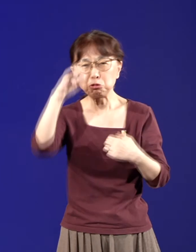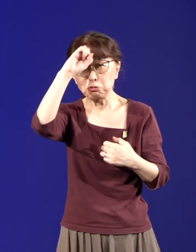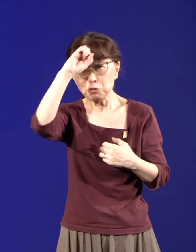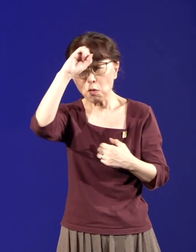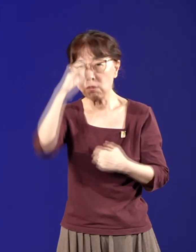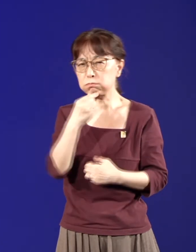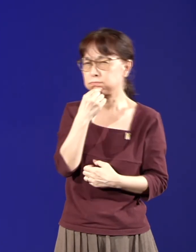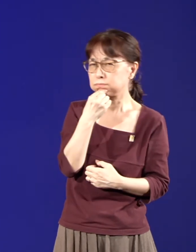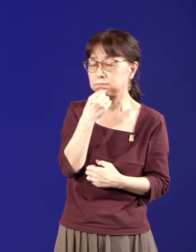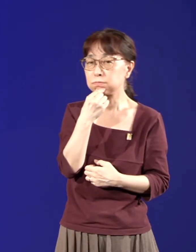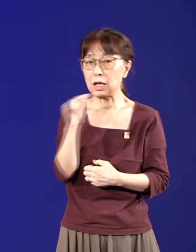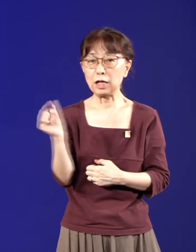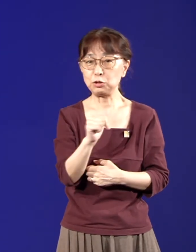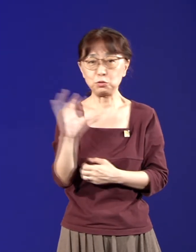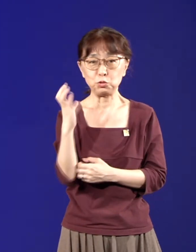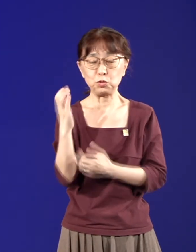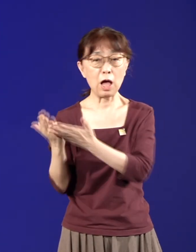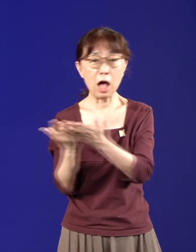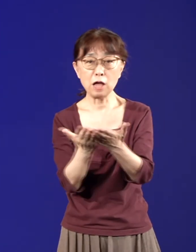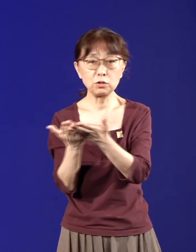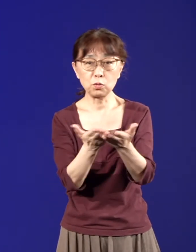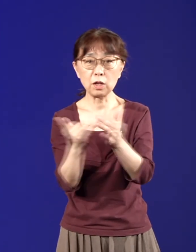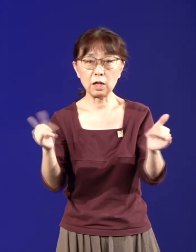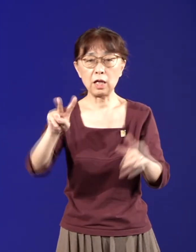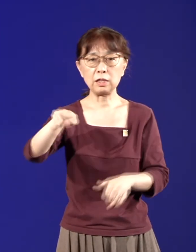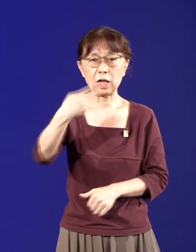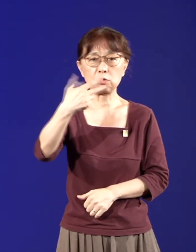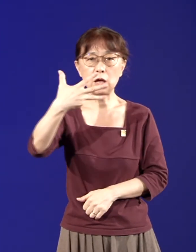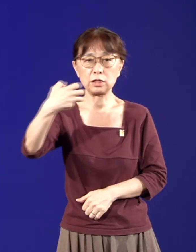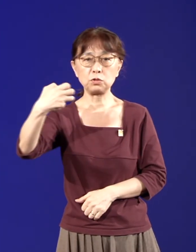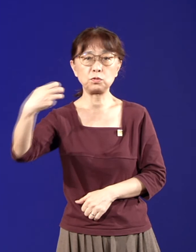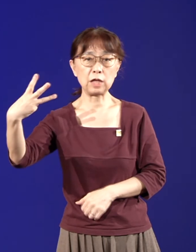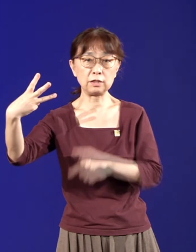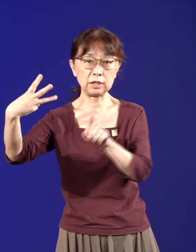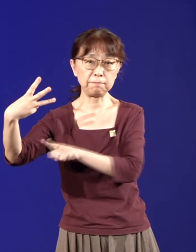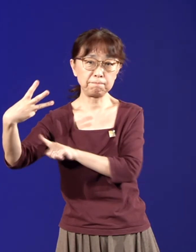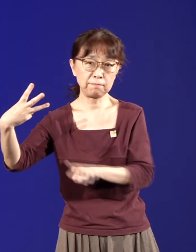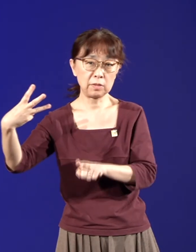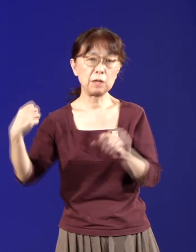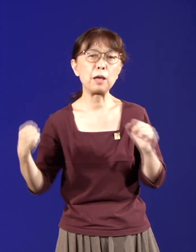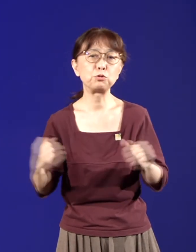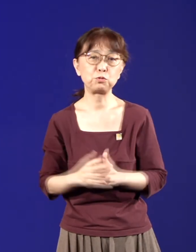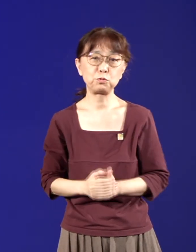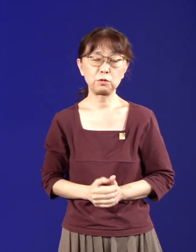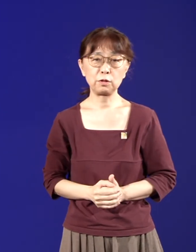によります救急搬送された方が283人いらっしゃいます。